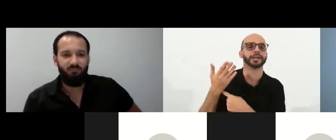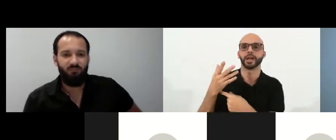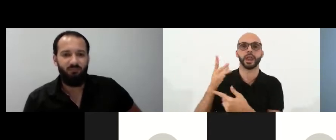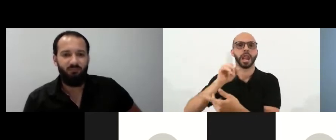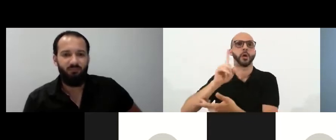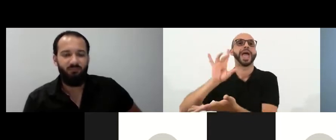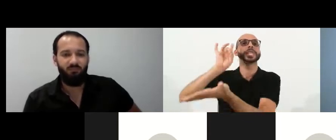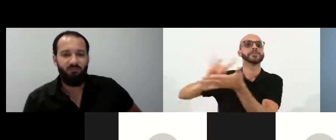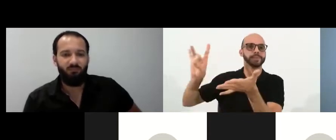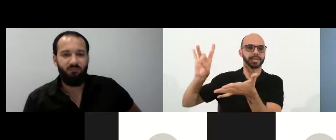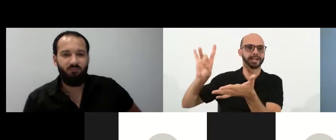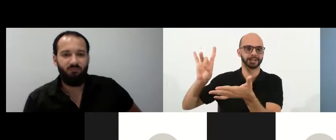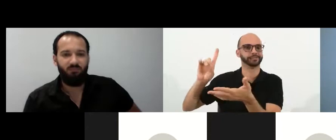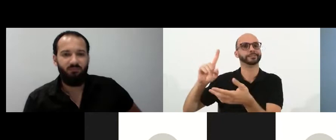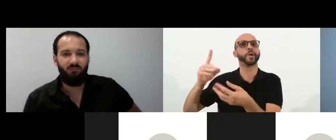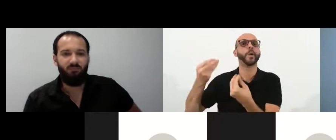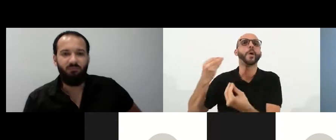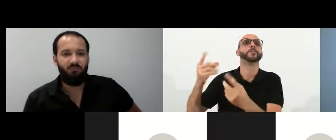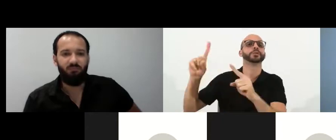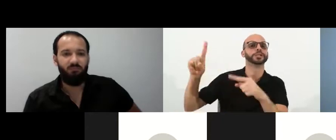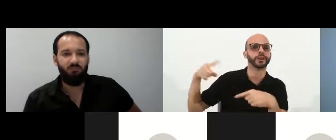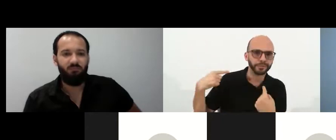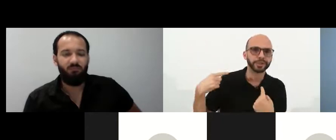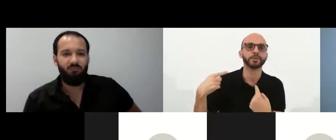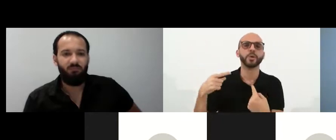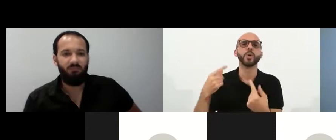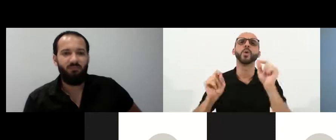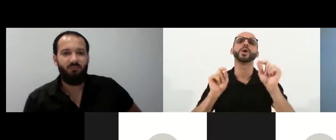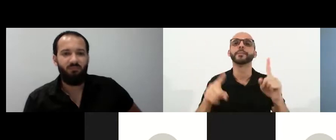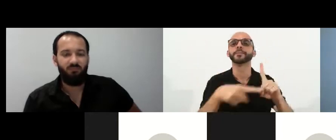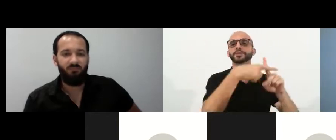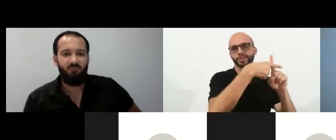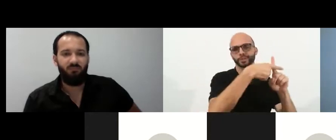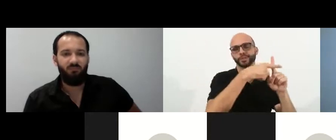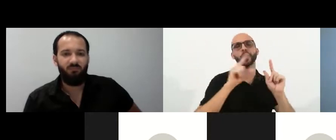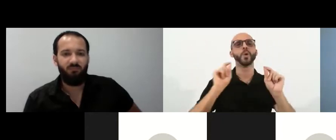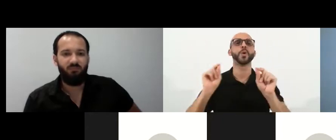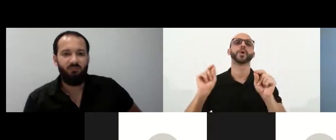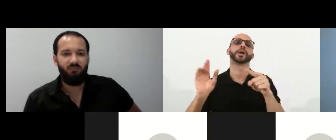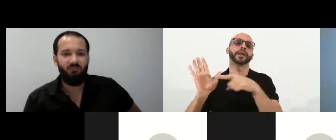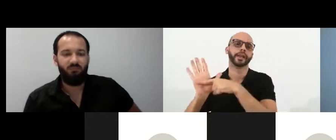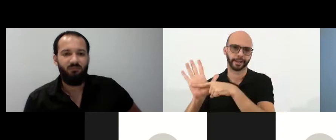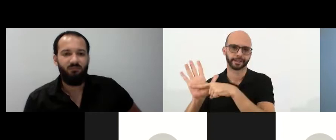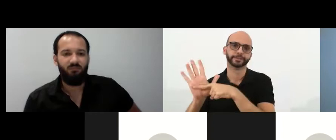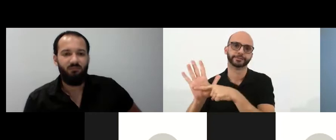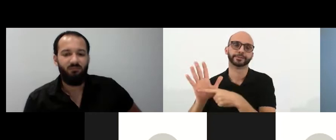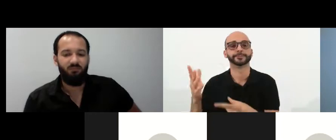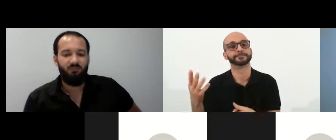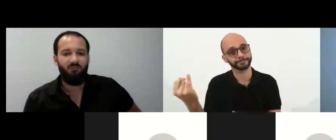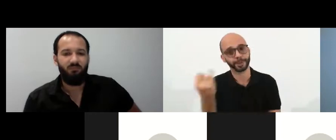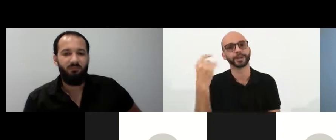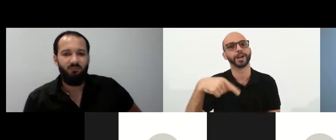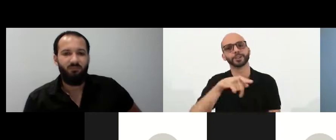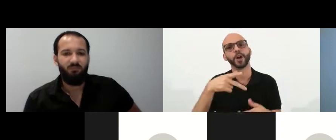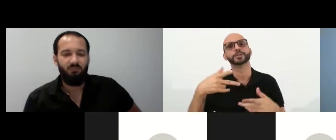ela também nos ajuda bastante. Não é que nós possamos ter raiva, é um desafio que pode ter o lado